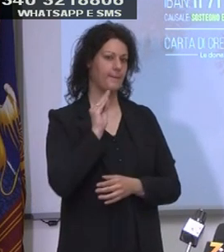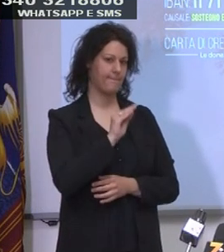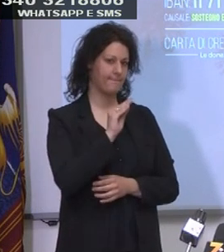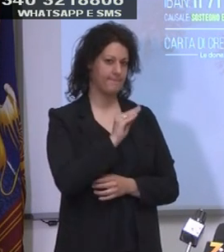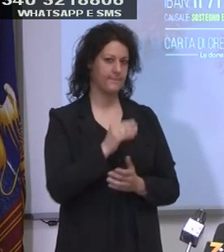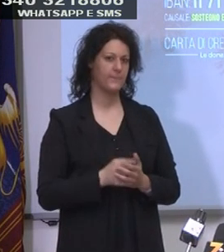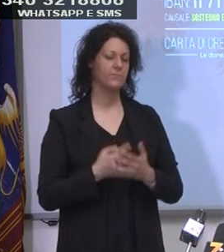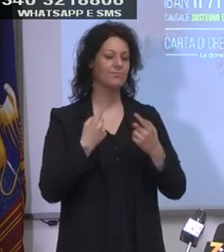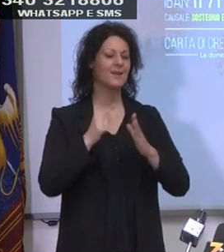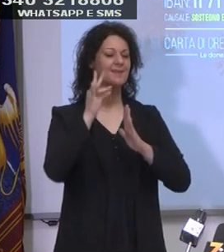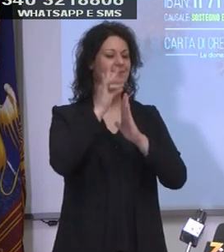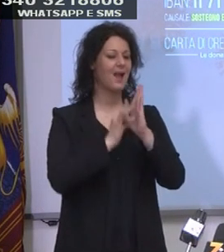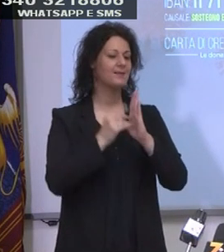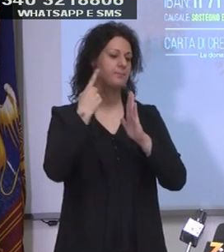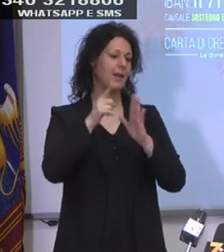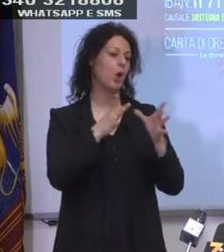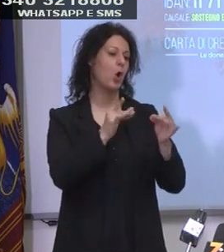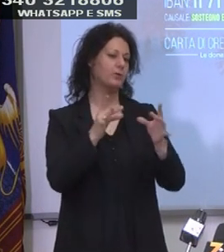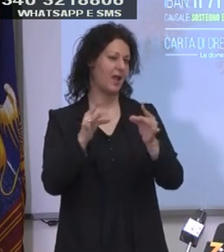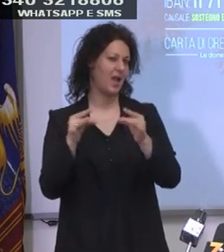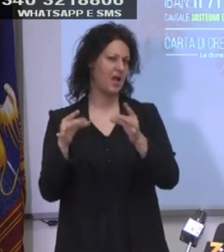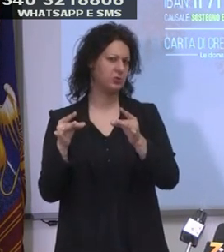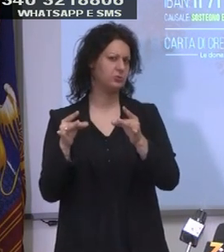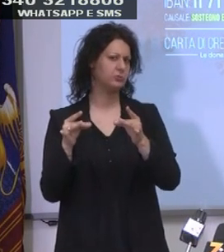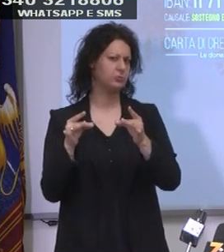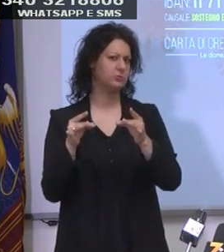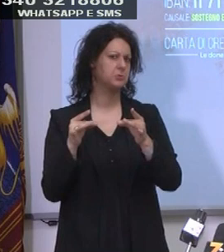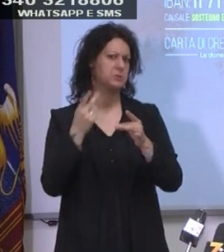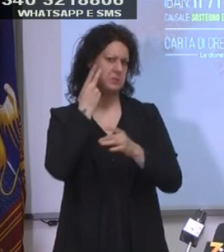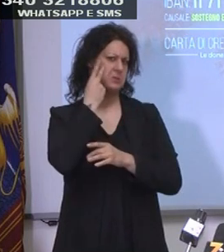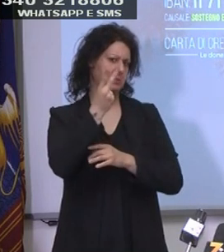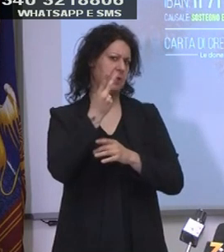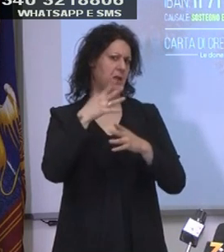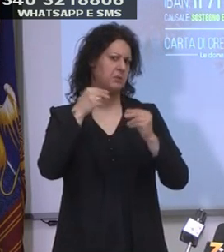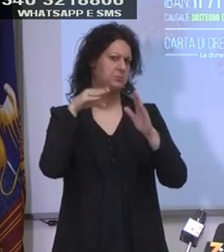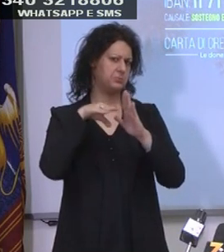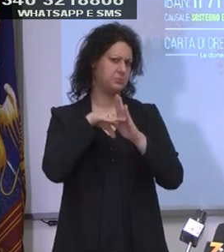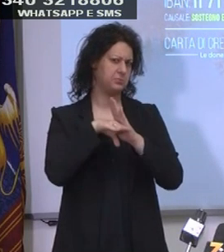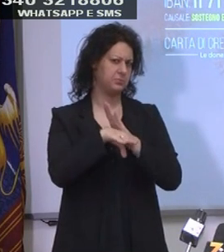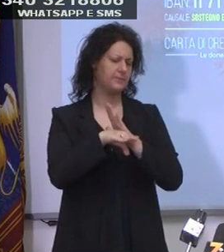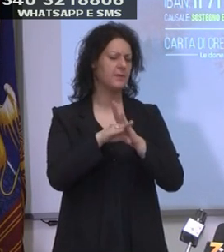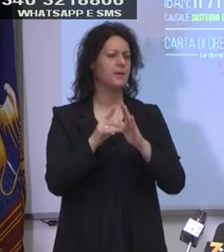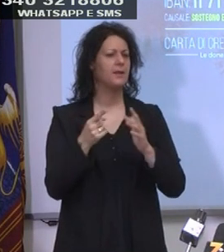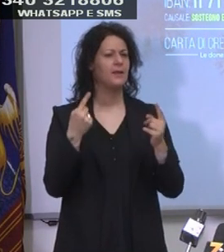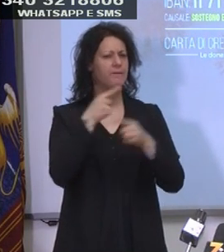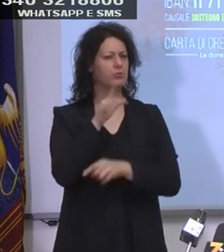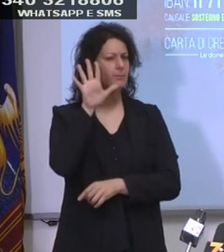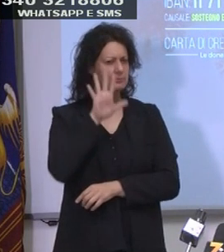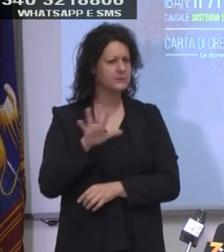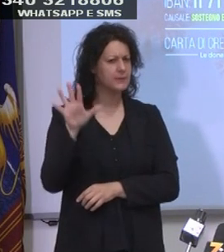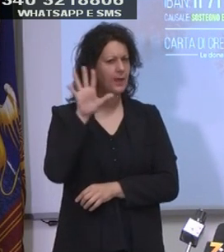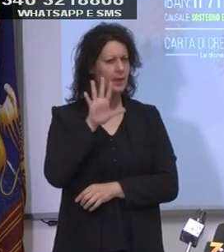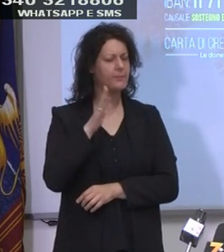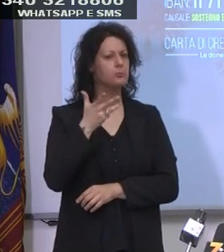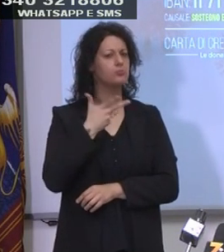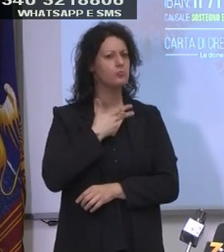I dati sui contagi sono sostanzialmente, diciamo, in curva, diciamo. Mentre, se non ricordo male, avevamo anche